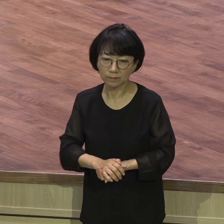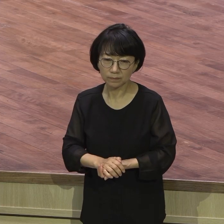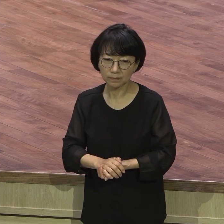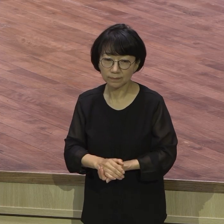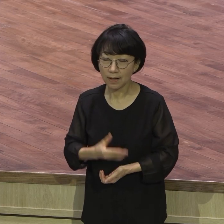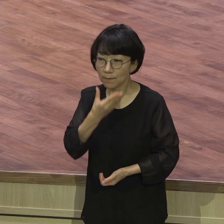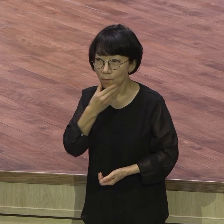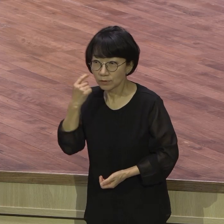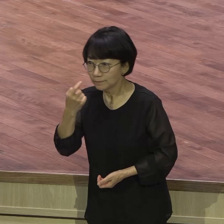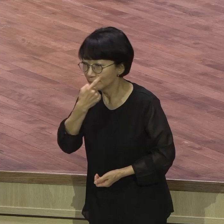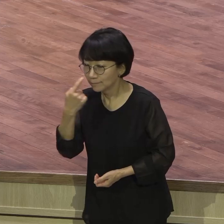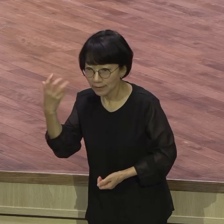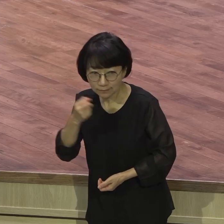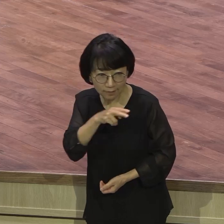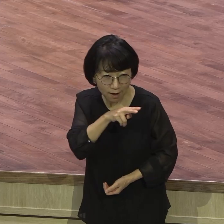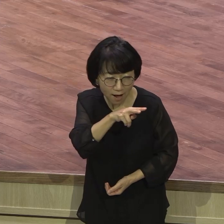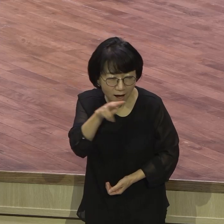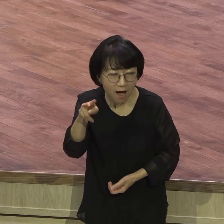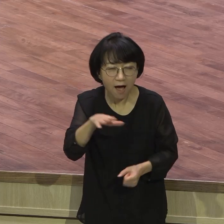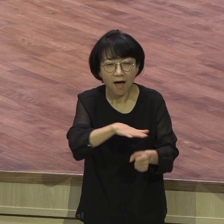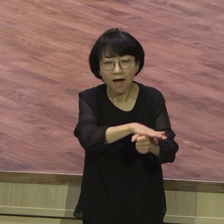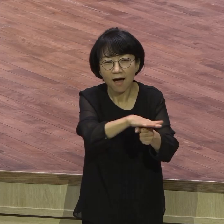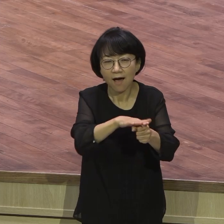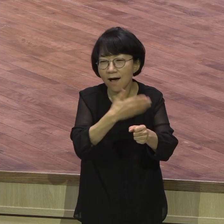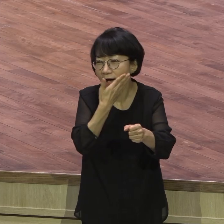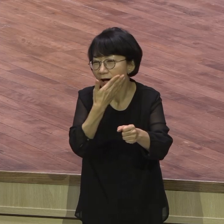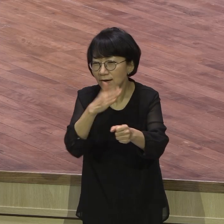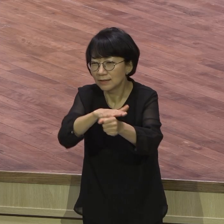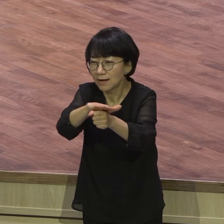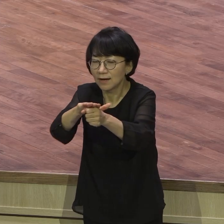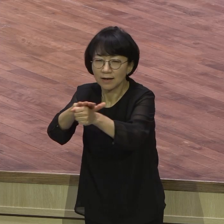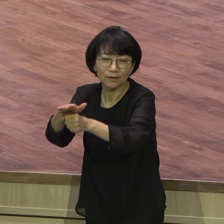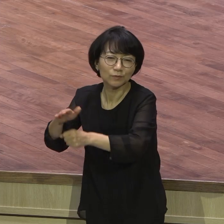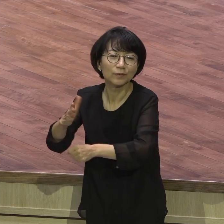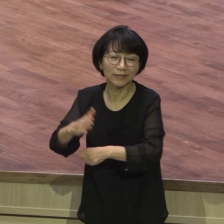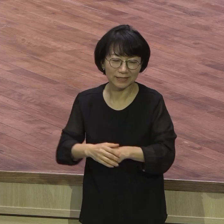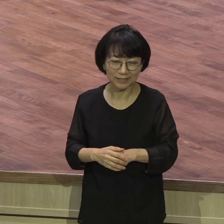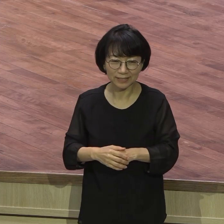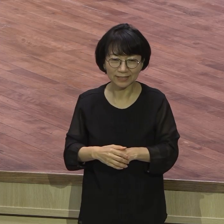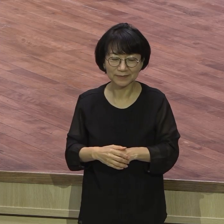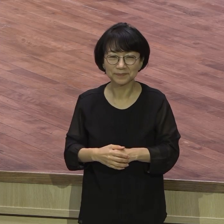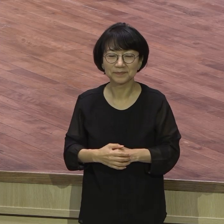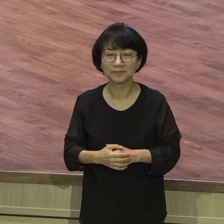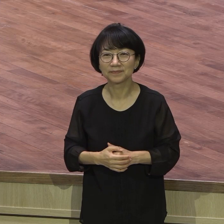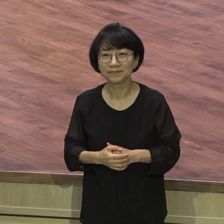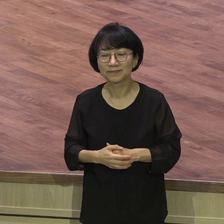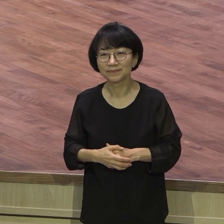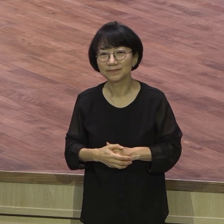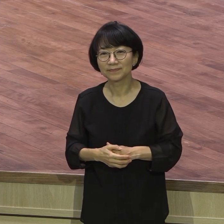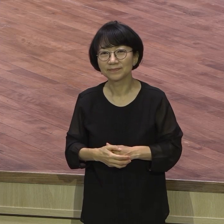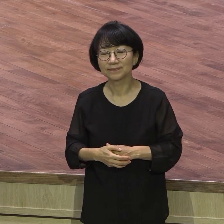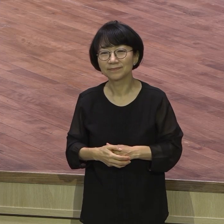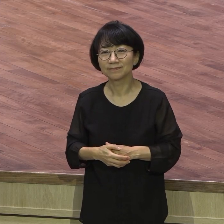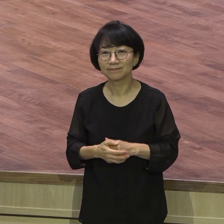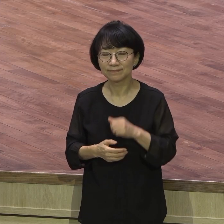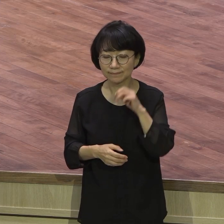아멘 사랑스럽고 감사하단 말이에요 그게 성경적 눈이란 말이에요 성경적인 눈